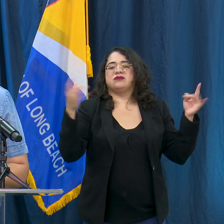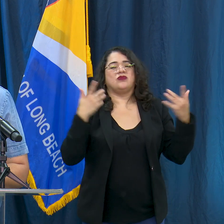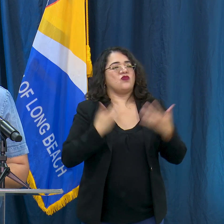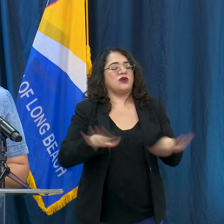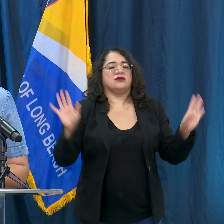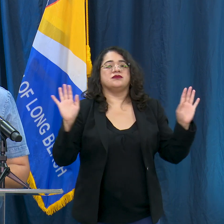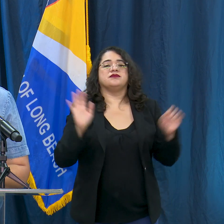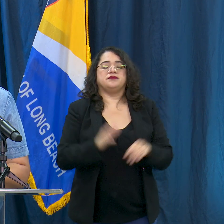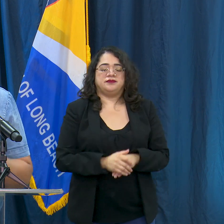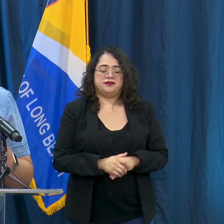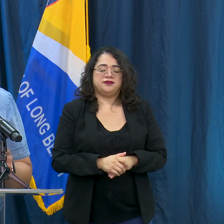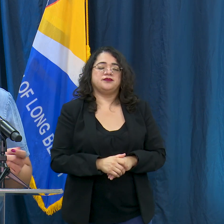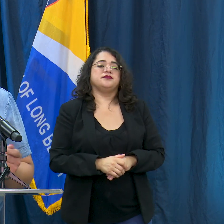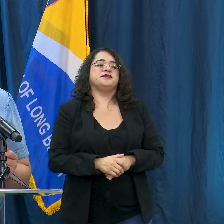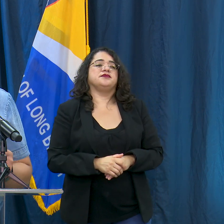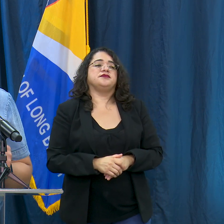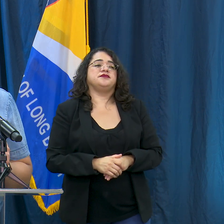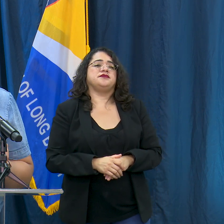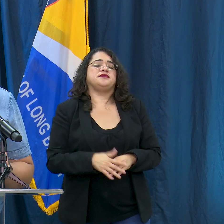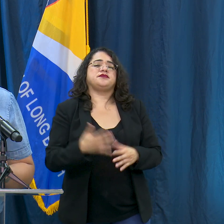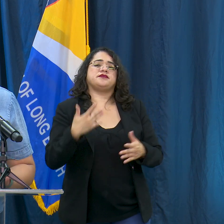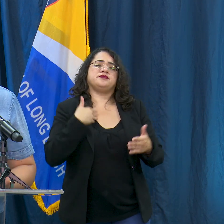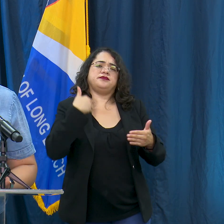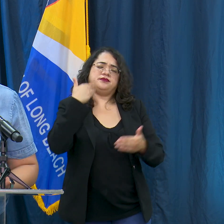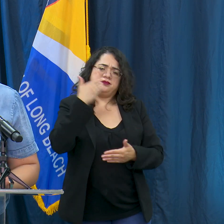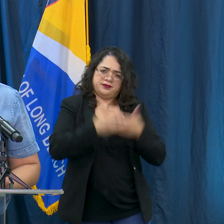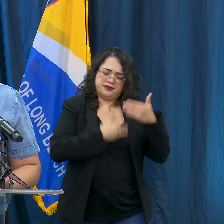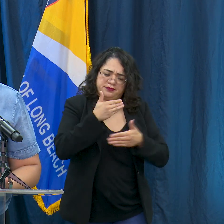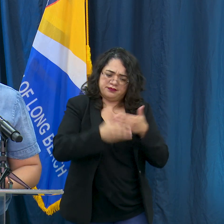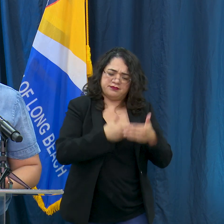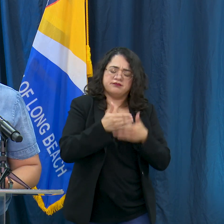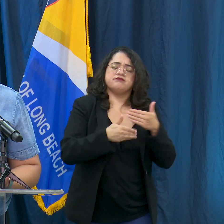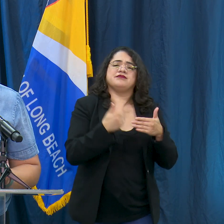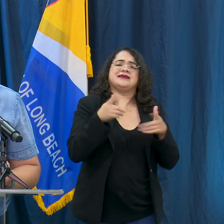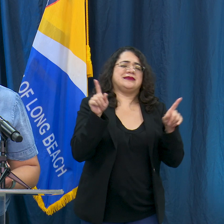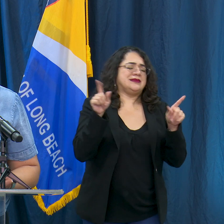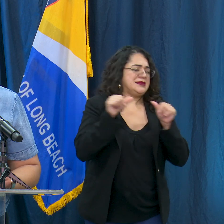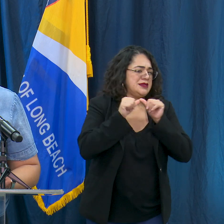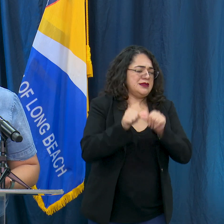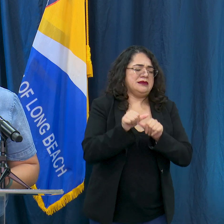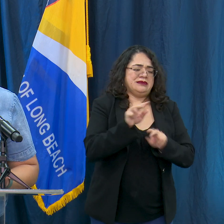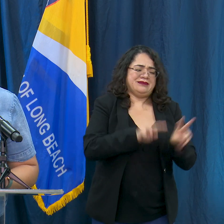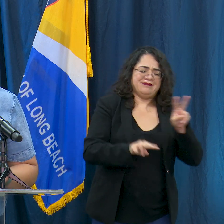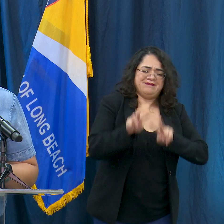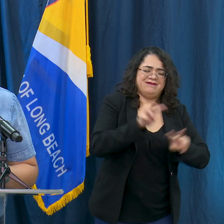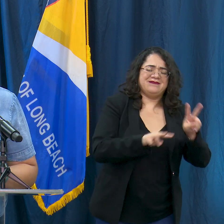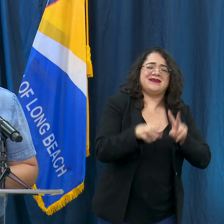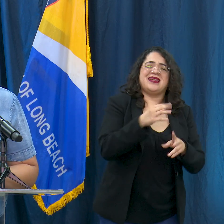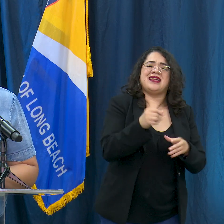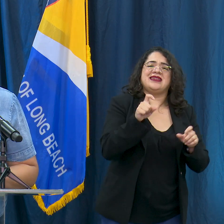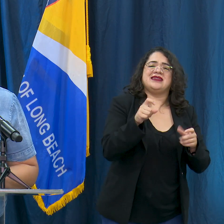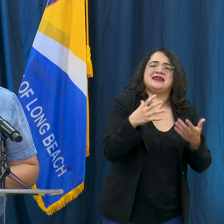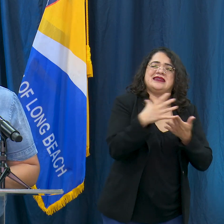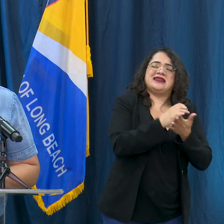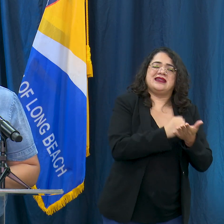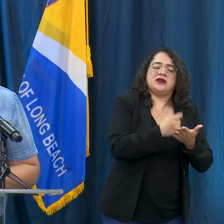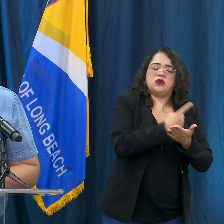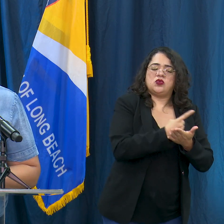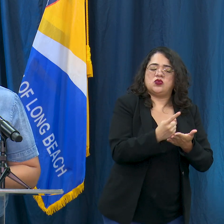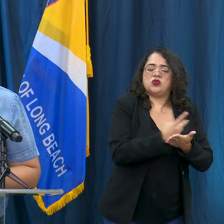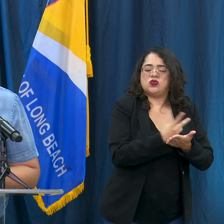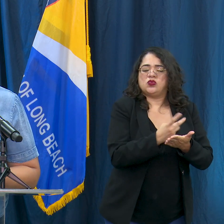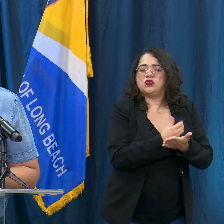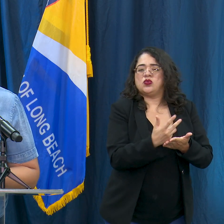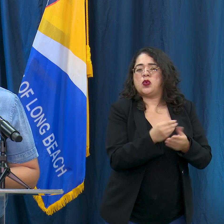También con cada paso que sigamos adelante necesitaremos evaluar al menos unas pocas semanas de datos para garantizar que